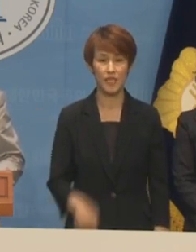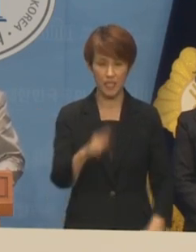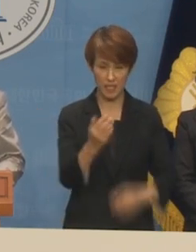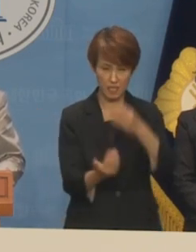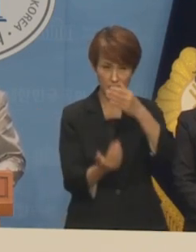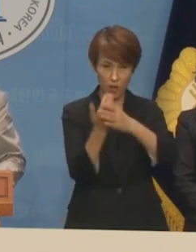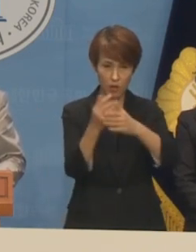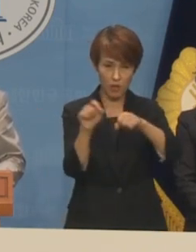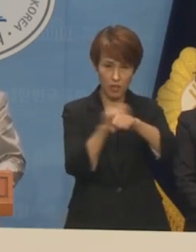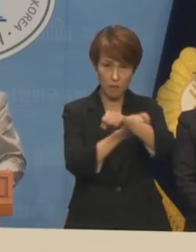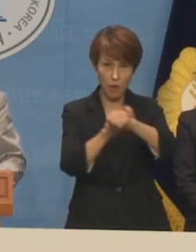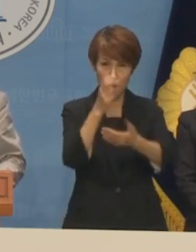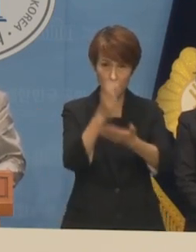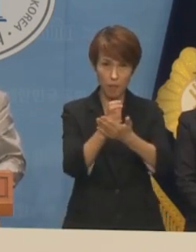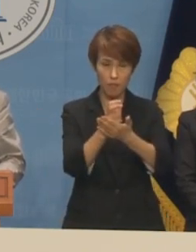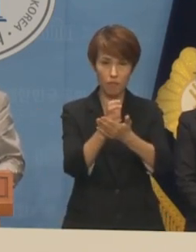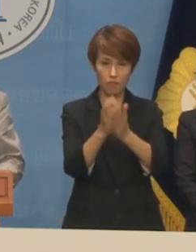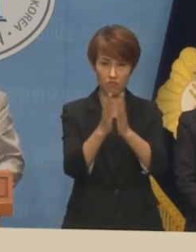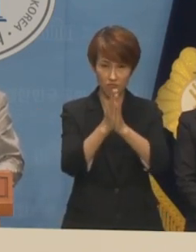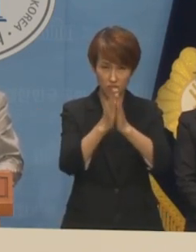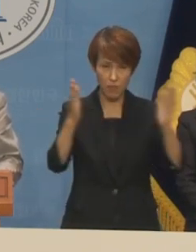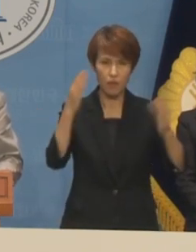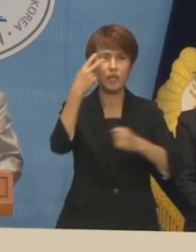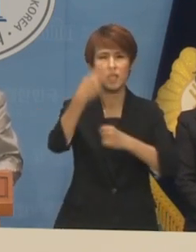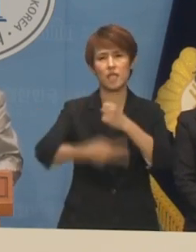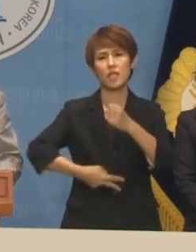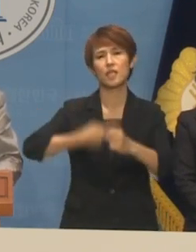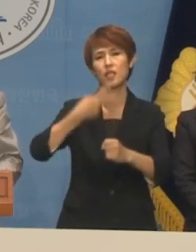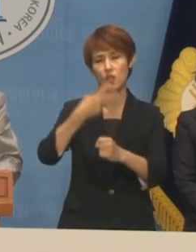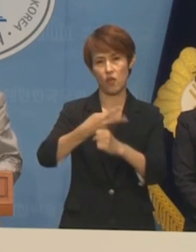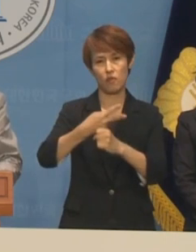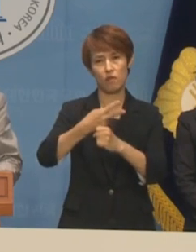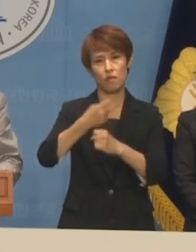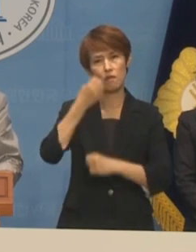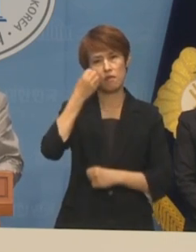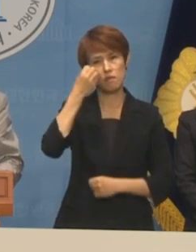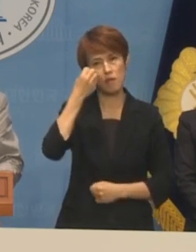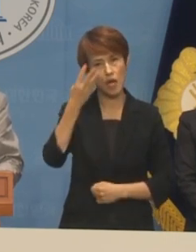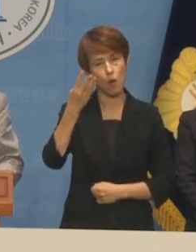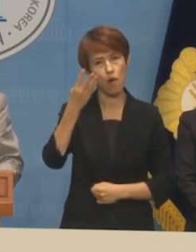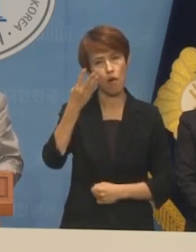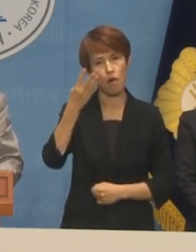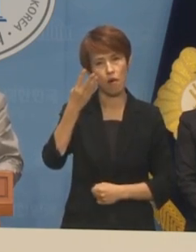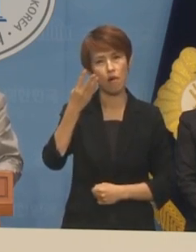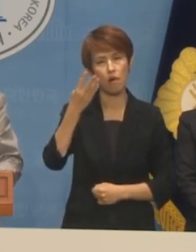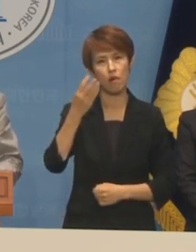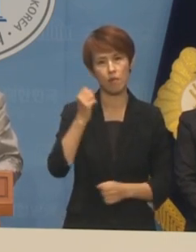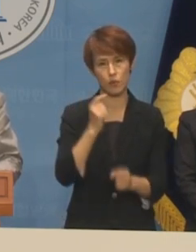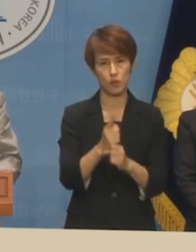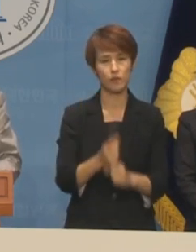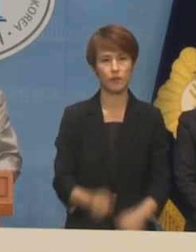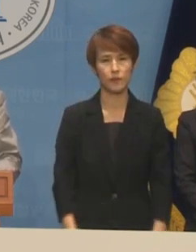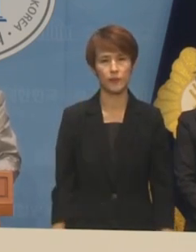여순사건 특별법 시행 2년 4개월 하고도 20여일이 지났습니다.